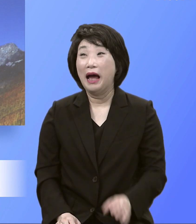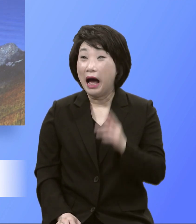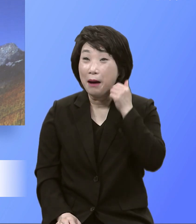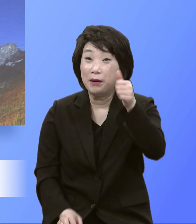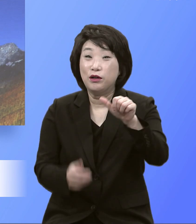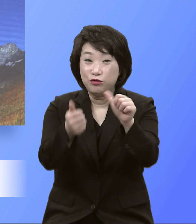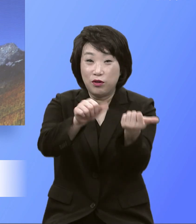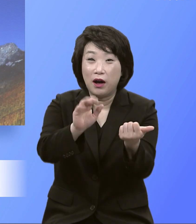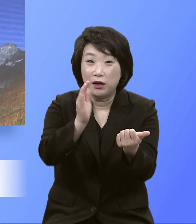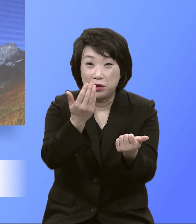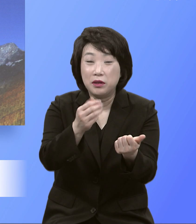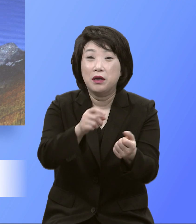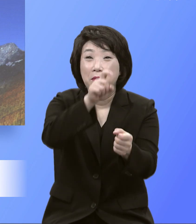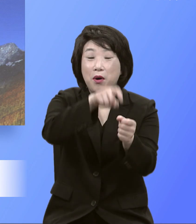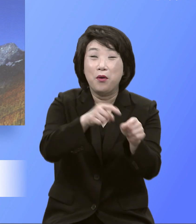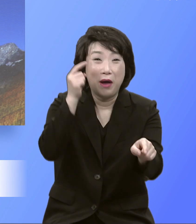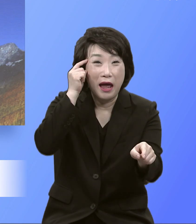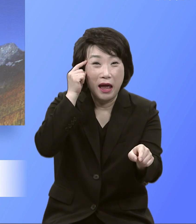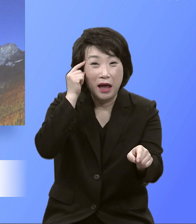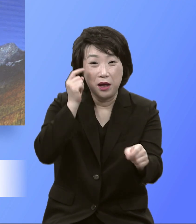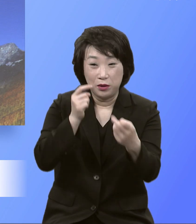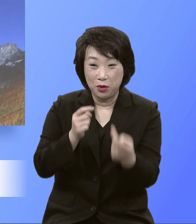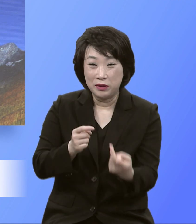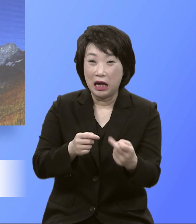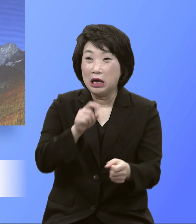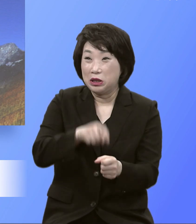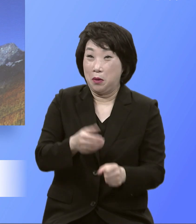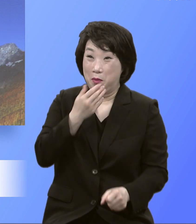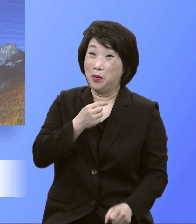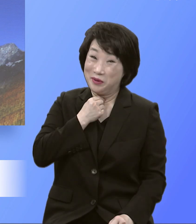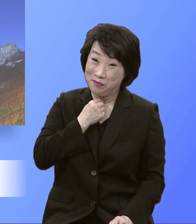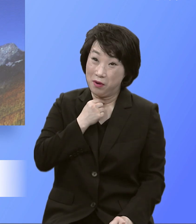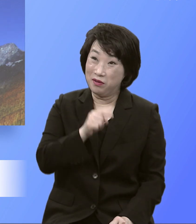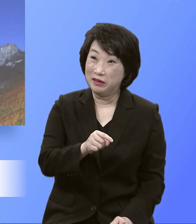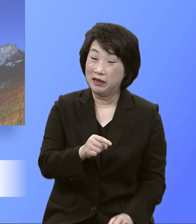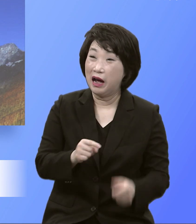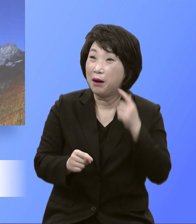아버지가 죽어야 할 이유를 지가 떡을 먹어야 되기 때문에 아버지가 죽어야 돼.